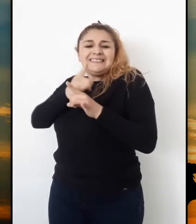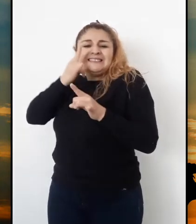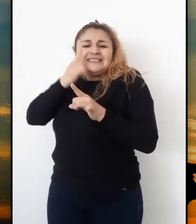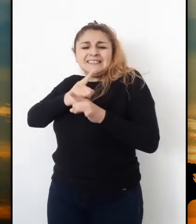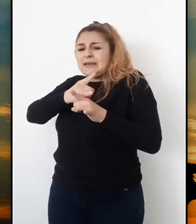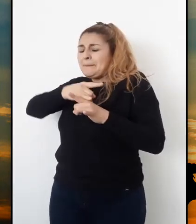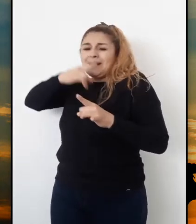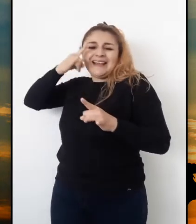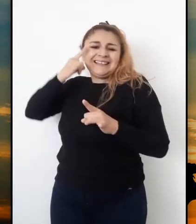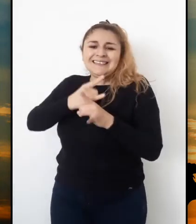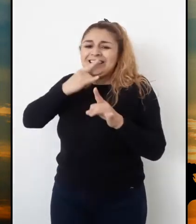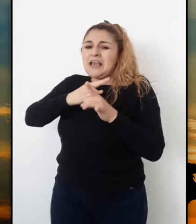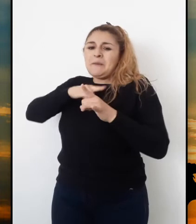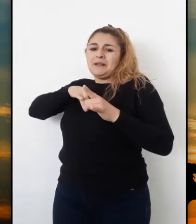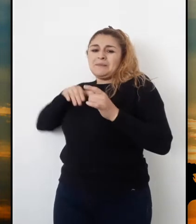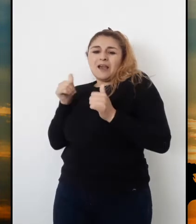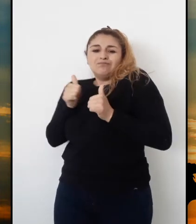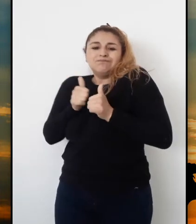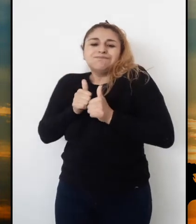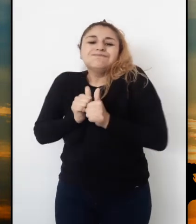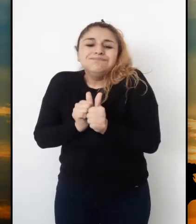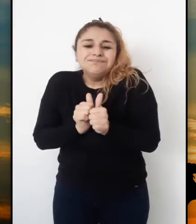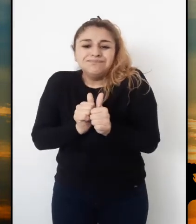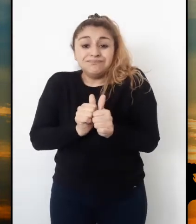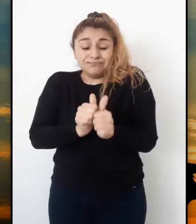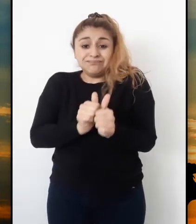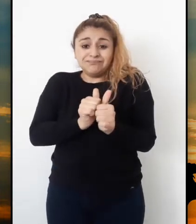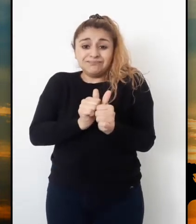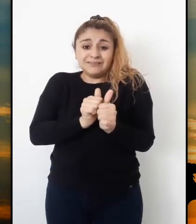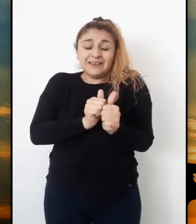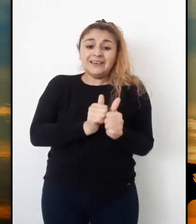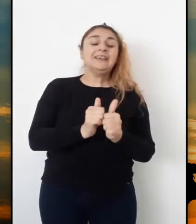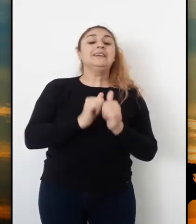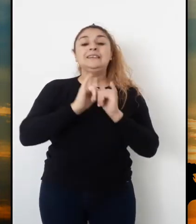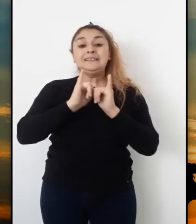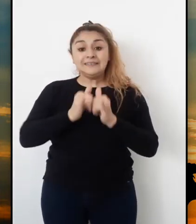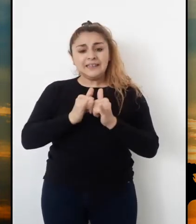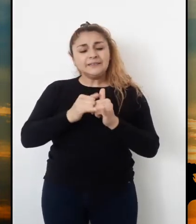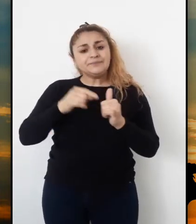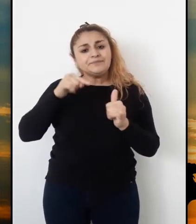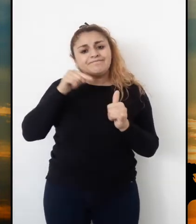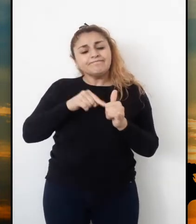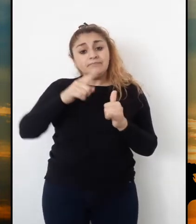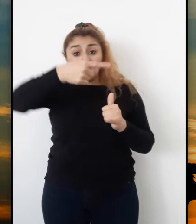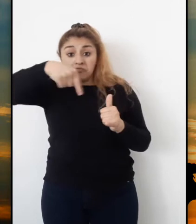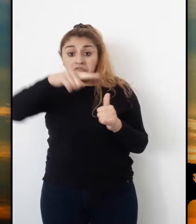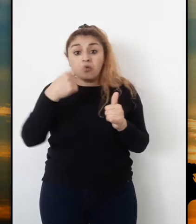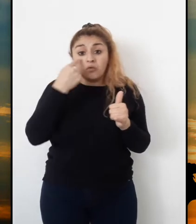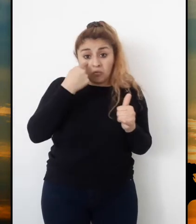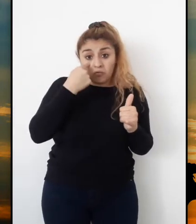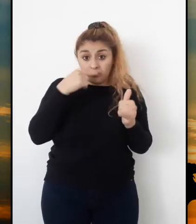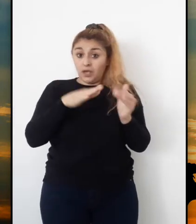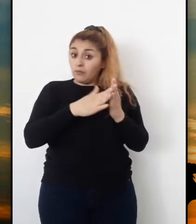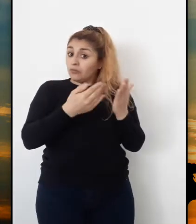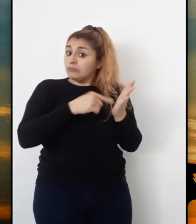para aquellos que aman a Dios. Nous connaissons bien ce verset. Conocemos bien este